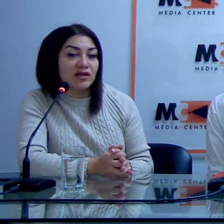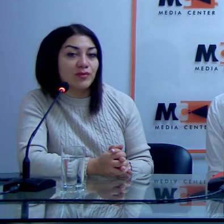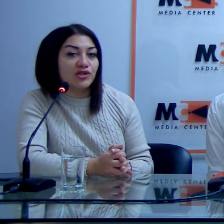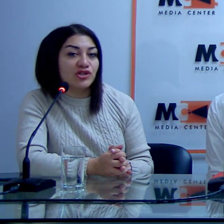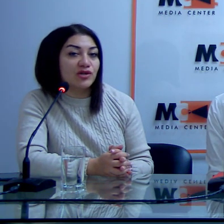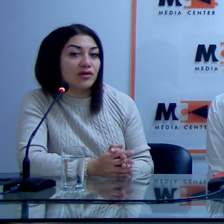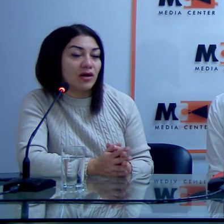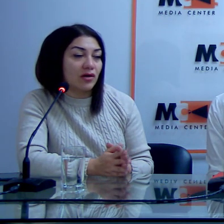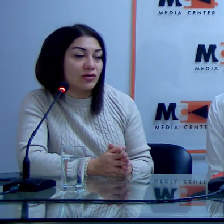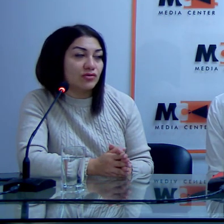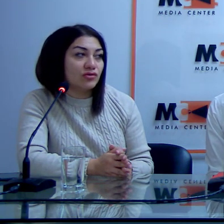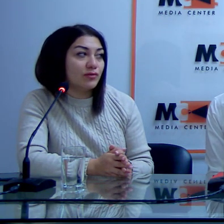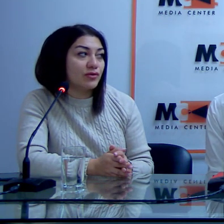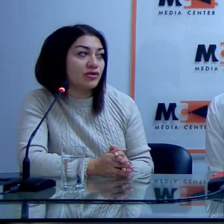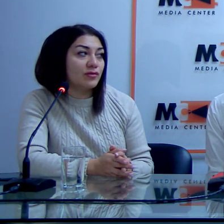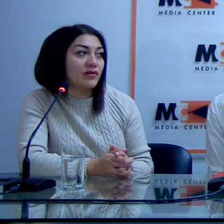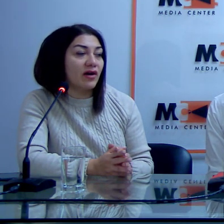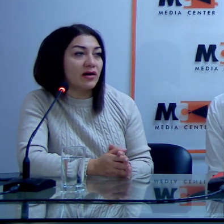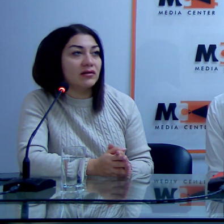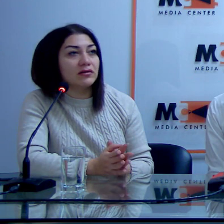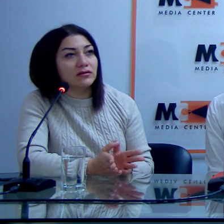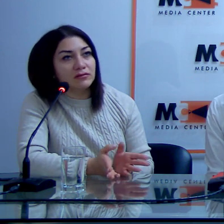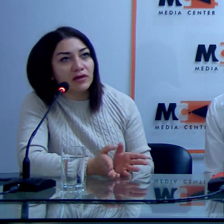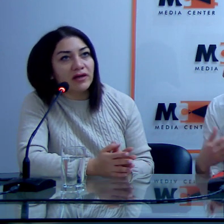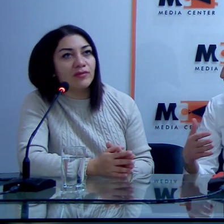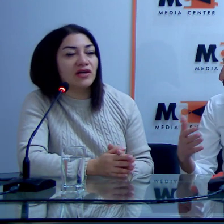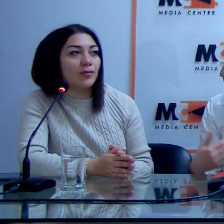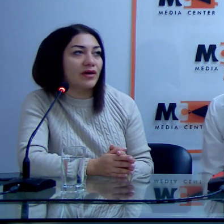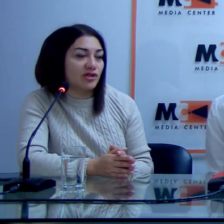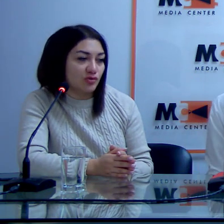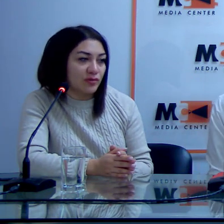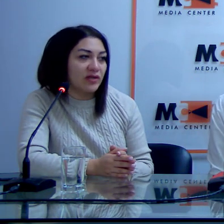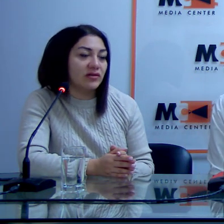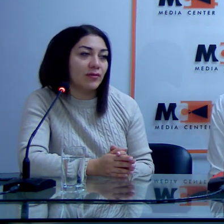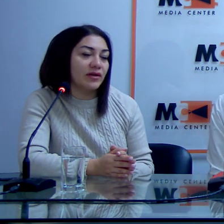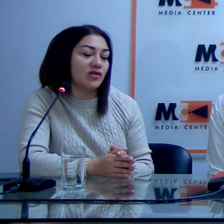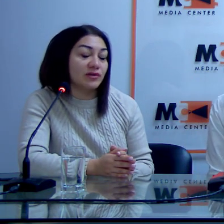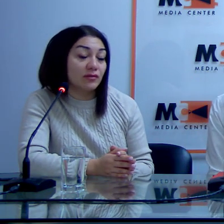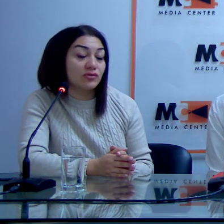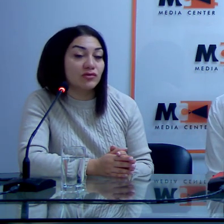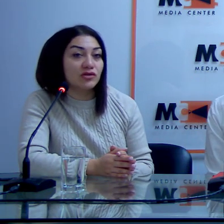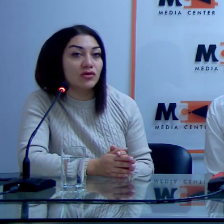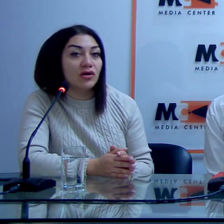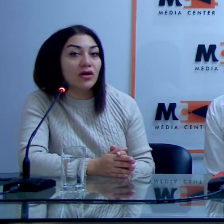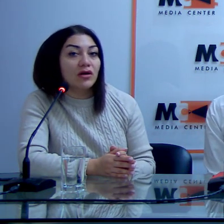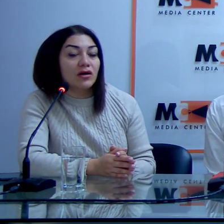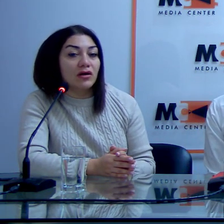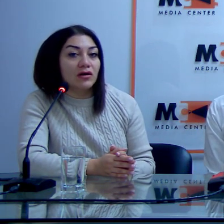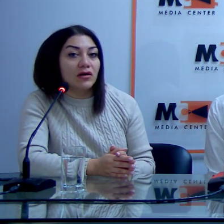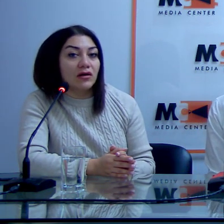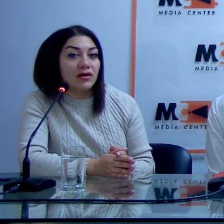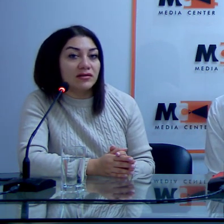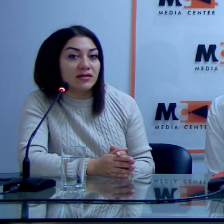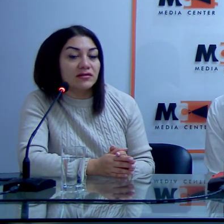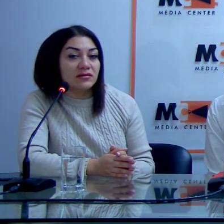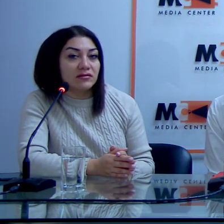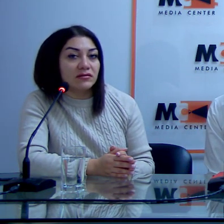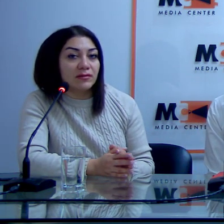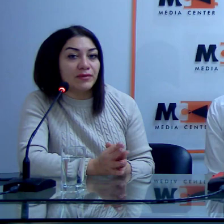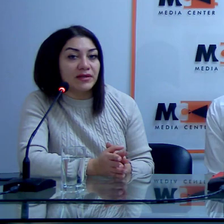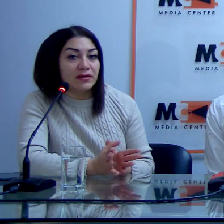որակավորված թարգմանիչների առկայություն դպրոցներում եւ այլ խելամիտ հարմարեցումներ տարբեր հաշվանդամություն ունեցող